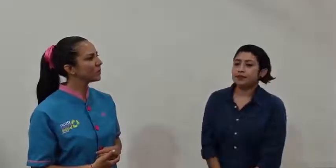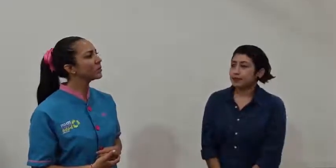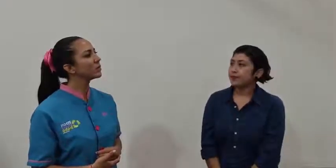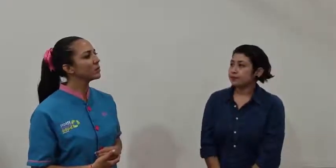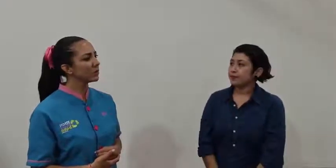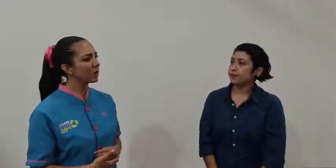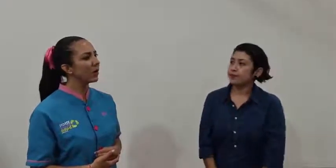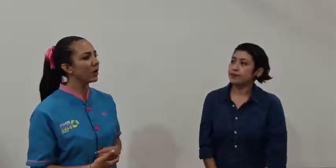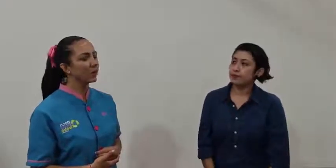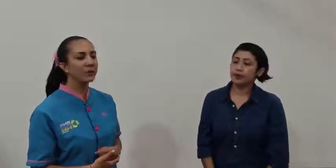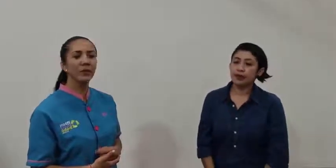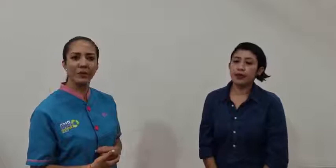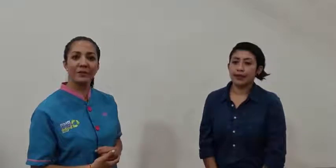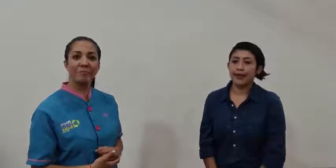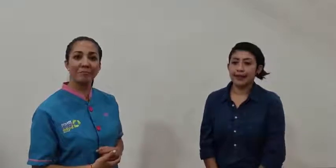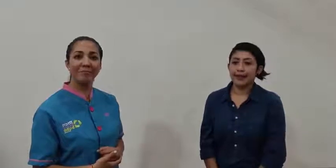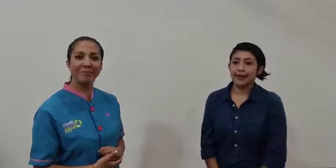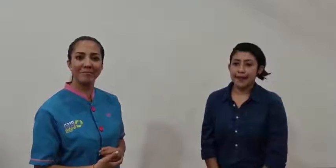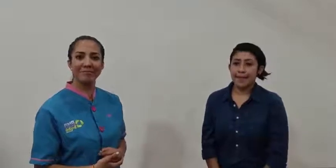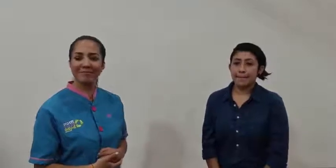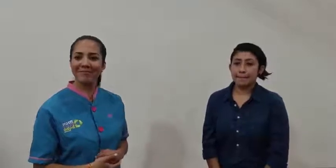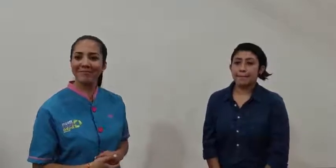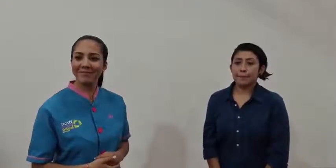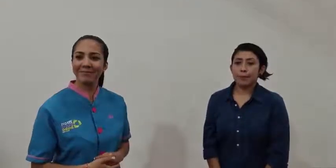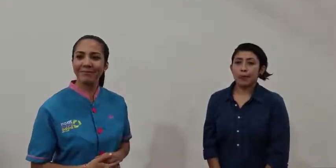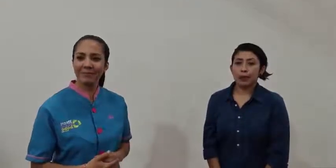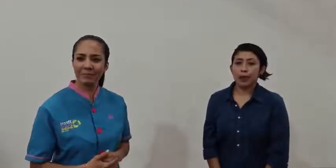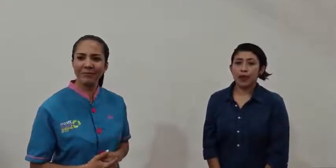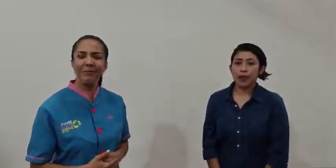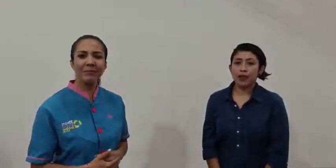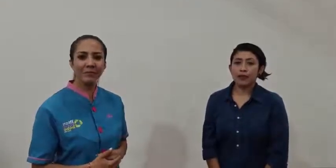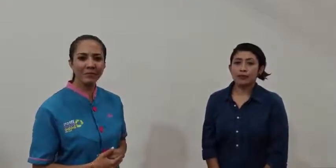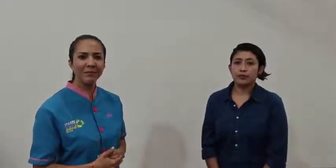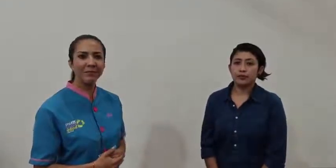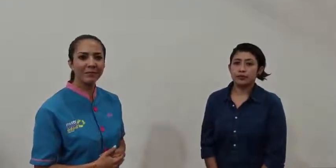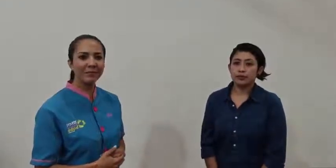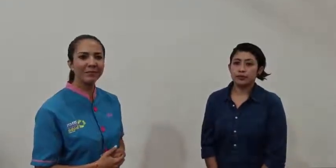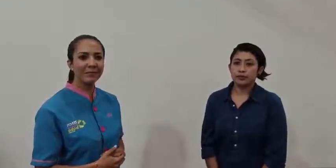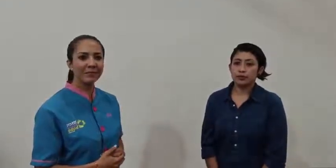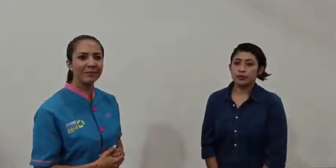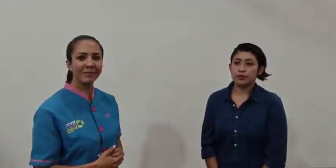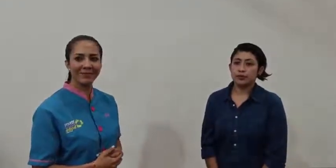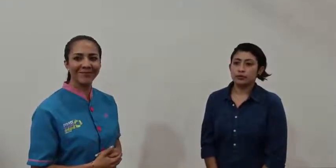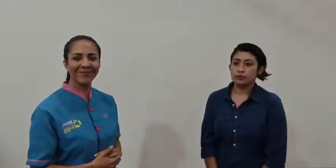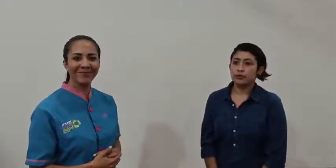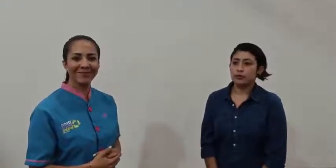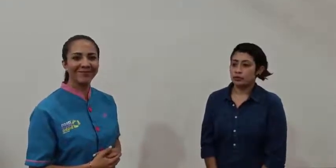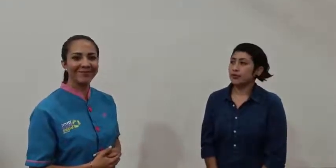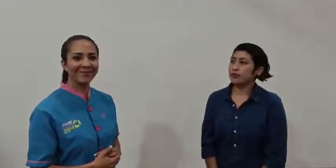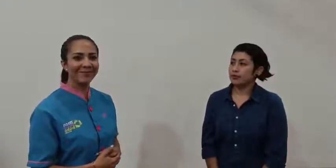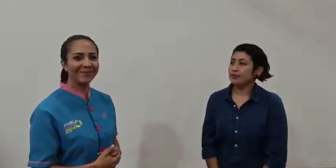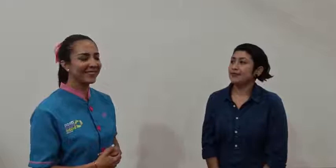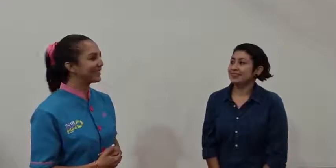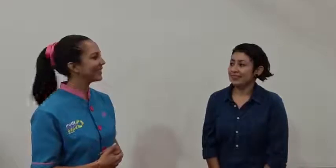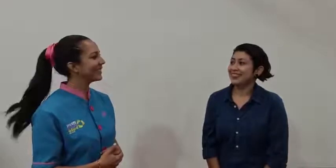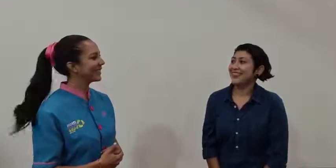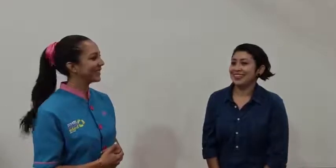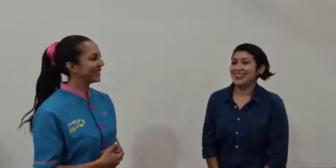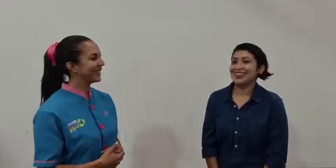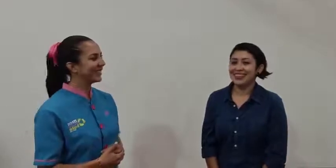Entonces es un foco de alarma esto, y bueno, tiene que acudir a un